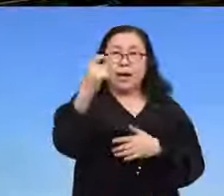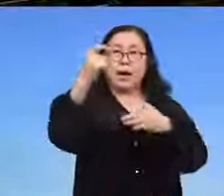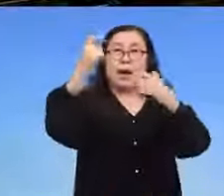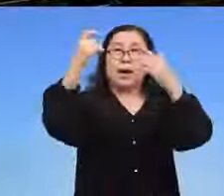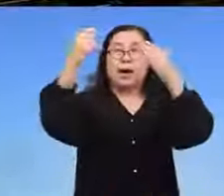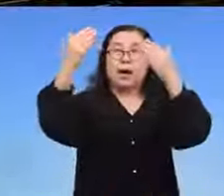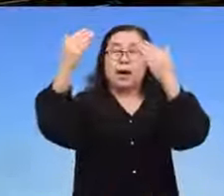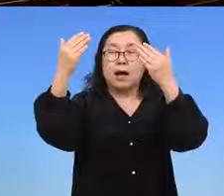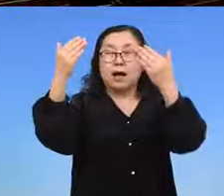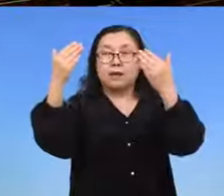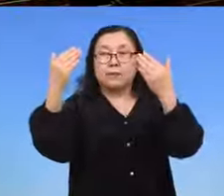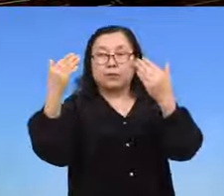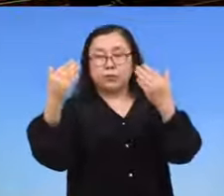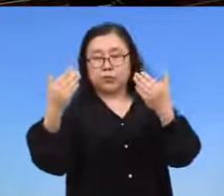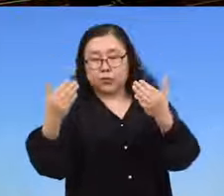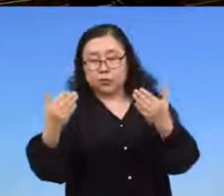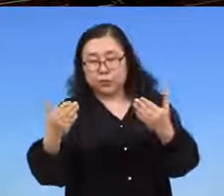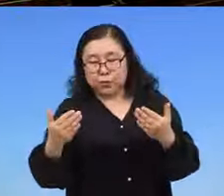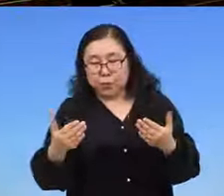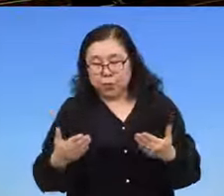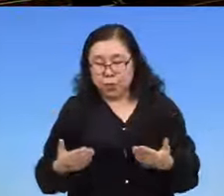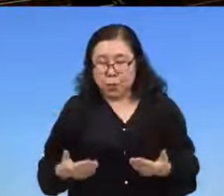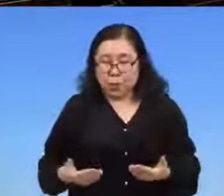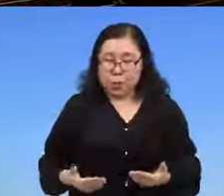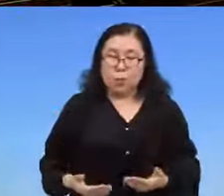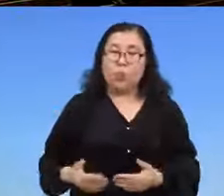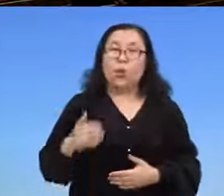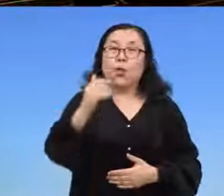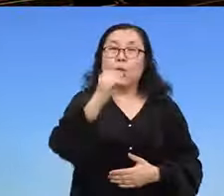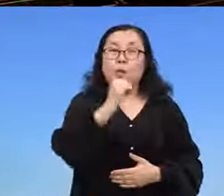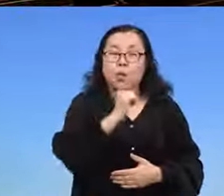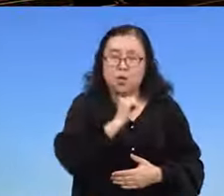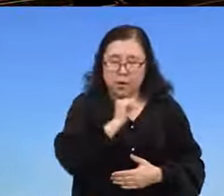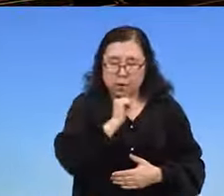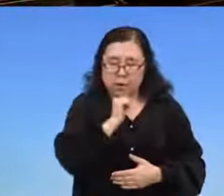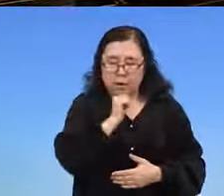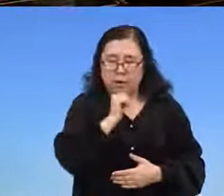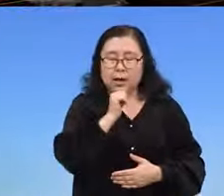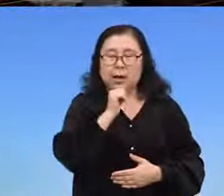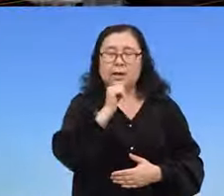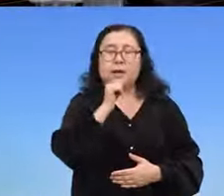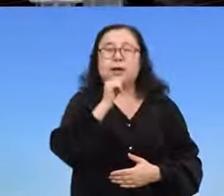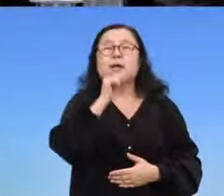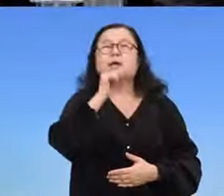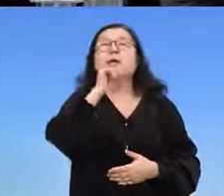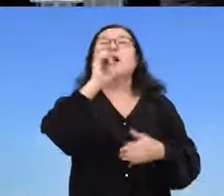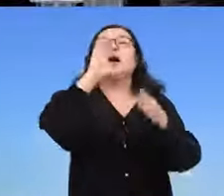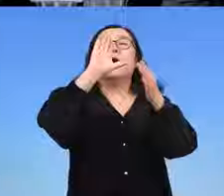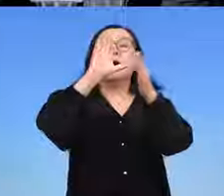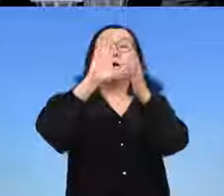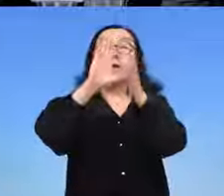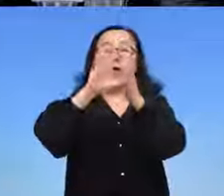약할 때 강함 주고, 가난할 때 우리를